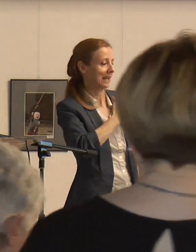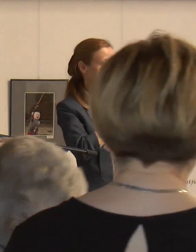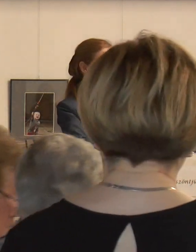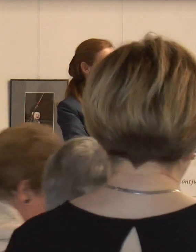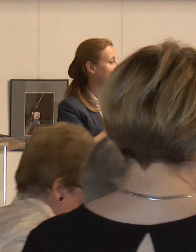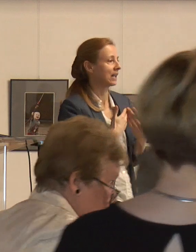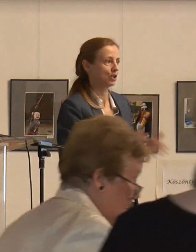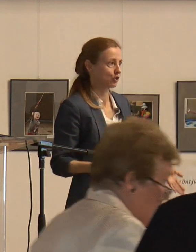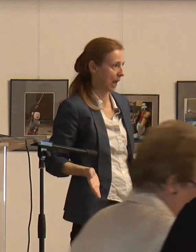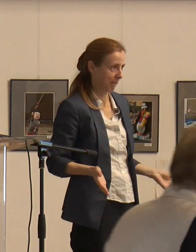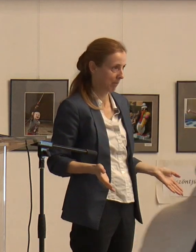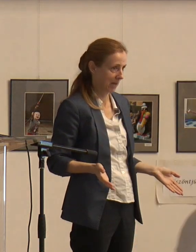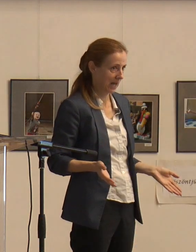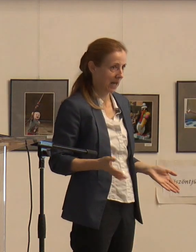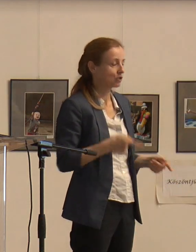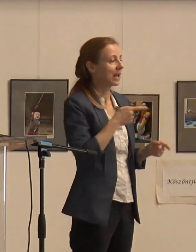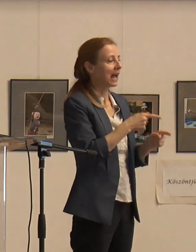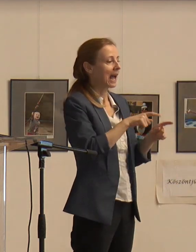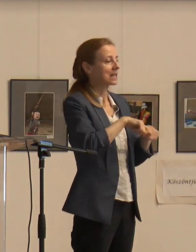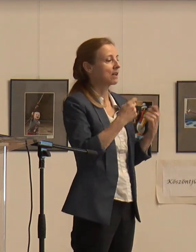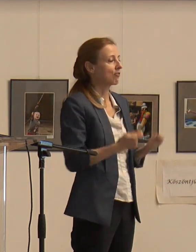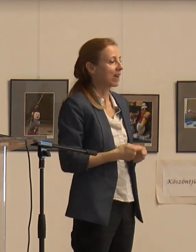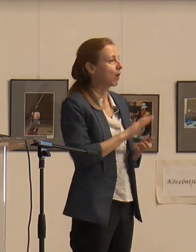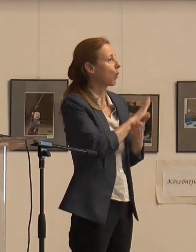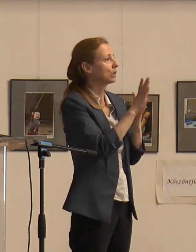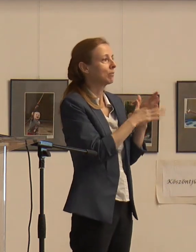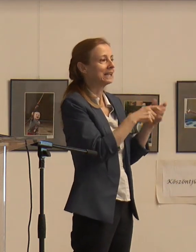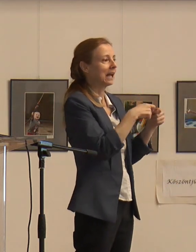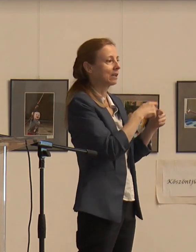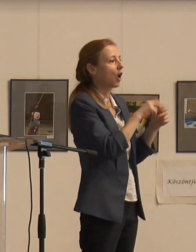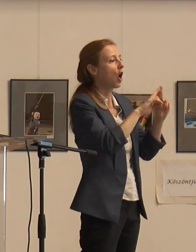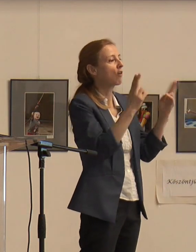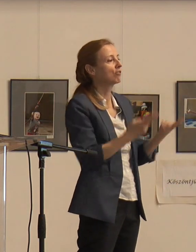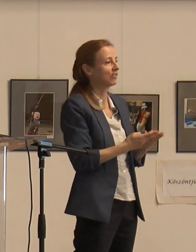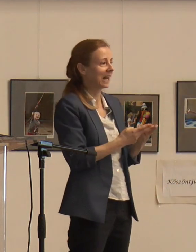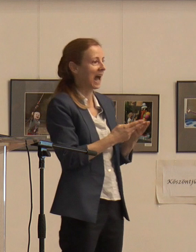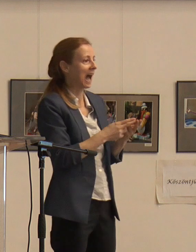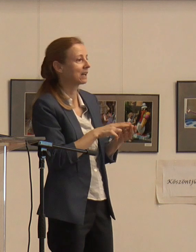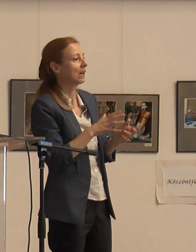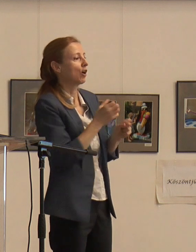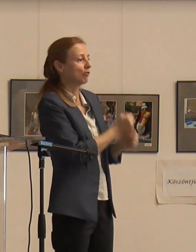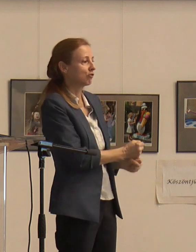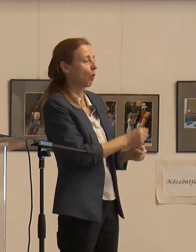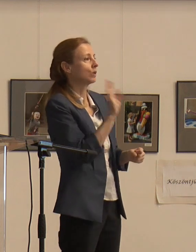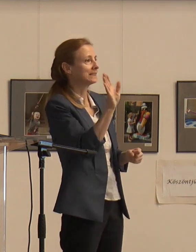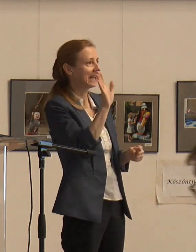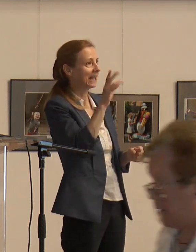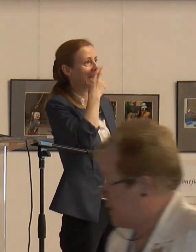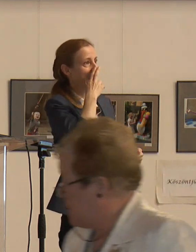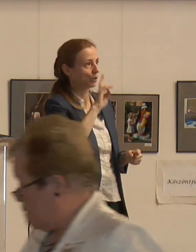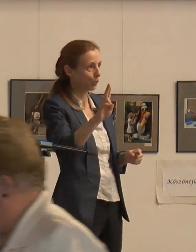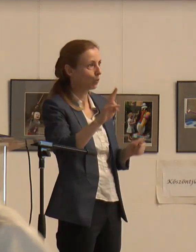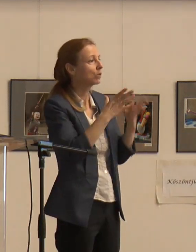semmi más. Ez volt fel minden köteléket. A világ még fogna téged, és az Úr